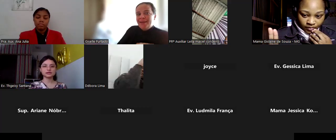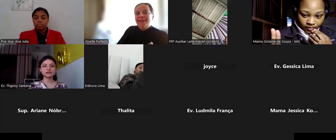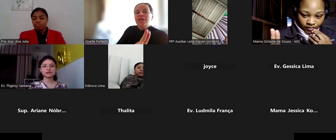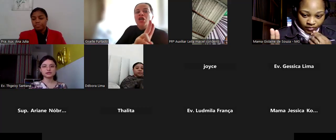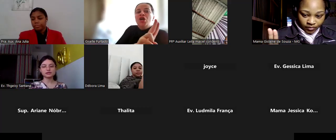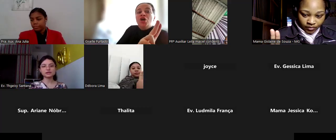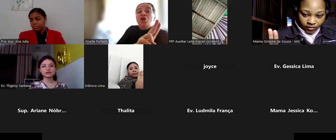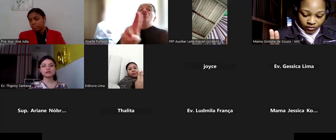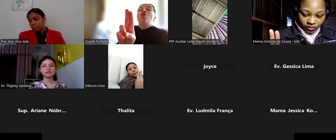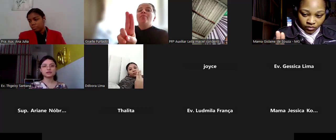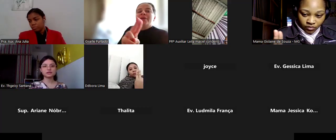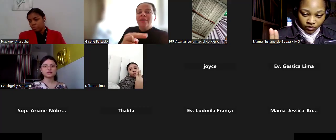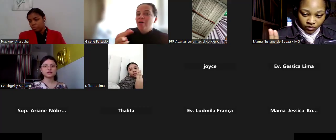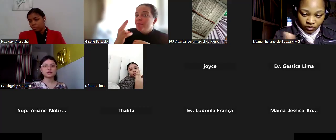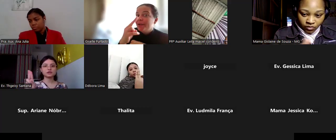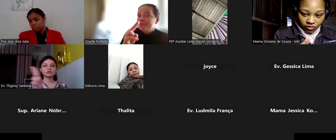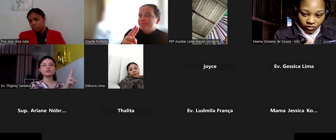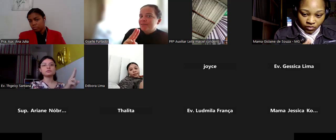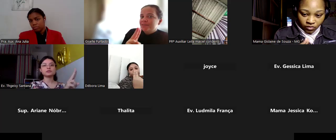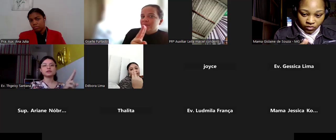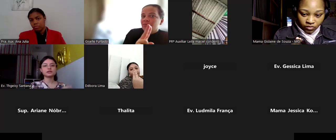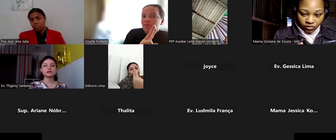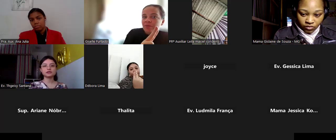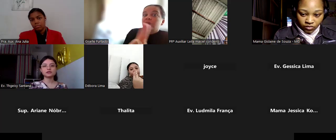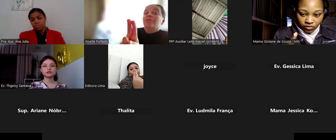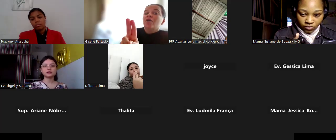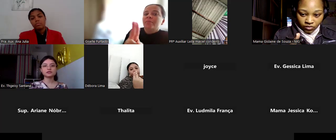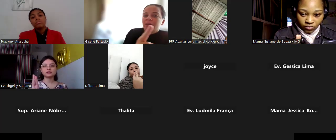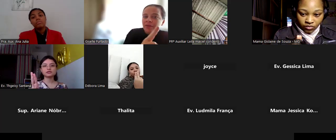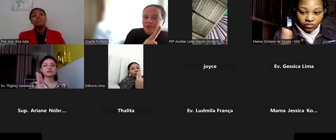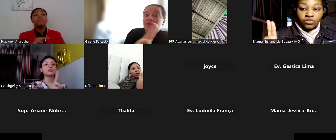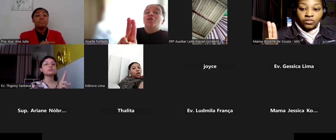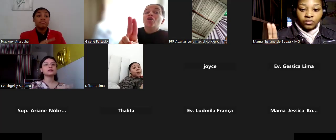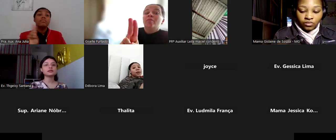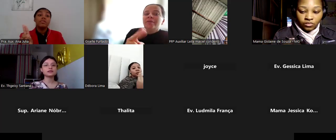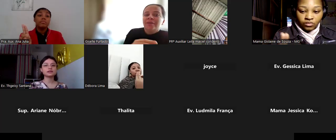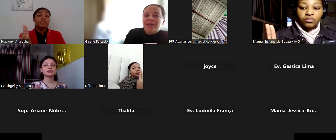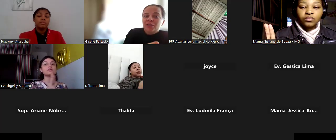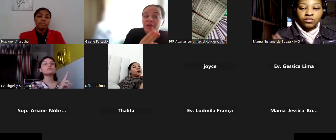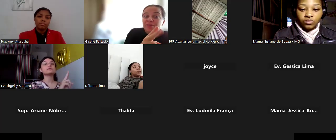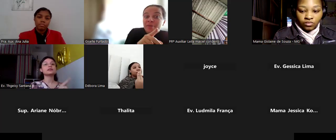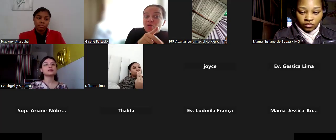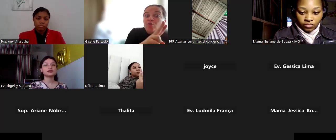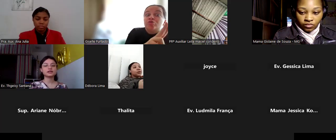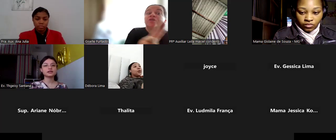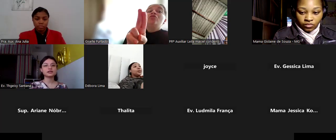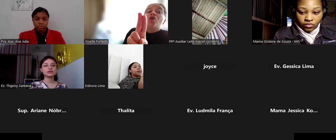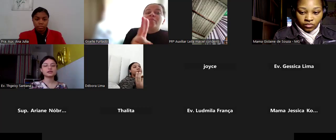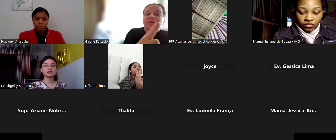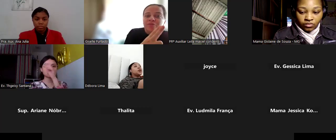N. Nome. Ó, a minha cabeça, presta atenção. Nome, nome. Então eu quero saber qual é o seu nome.